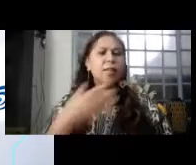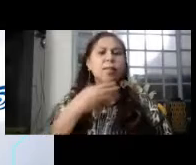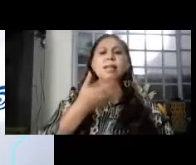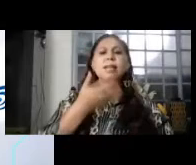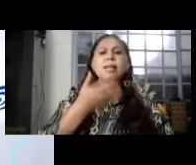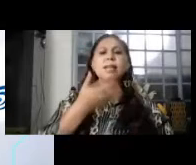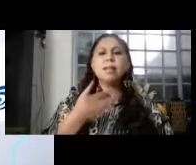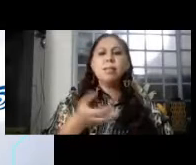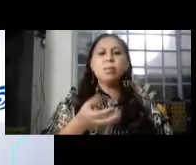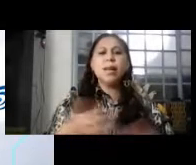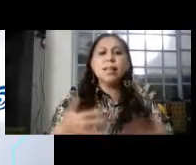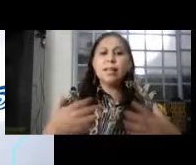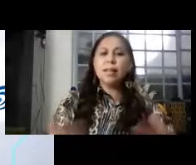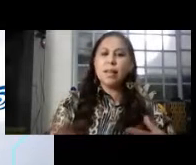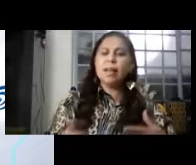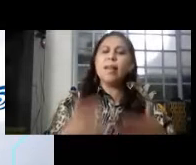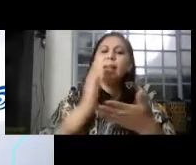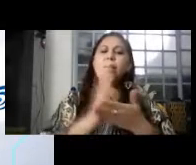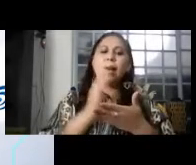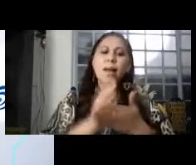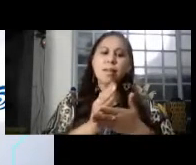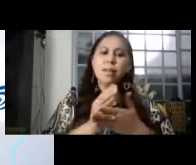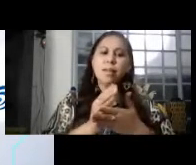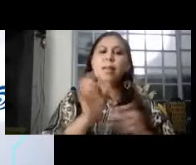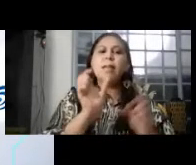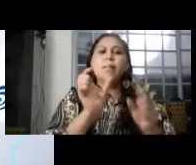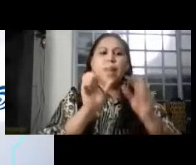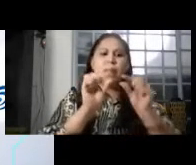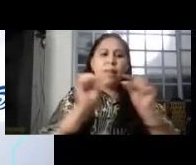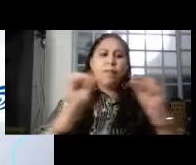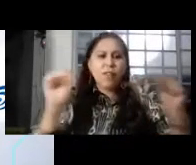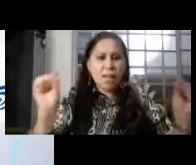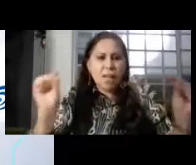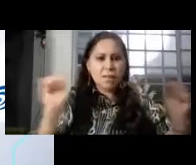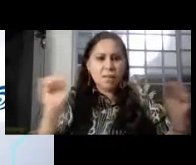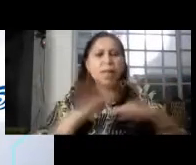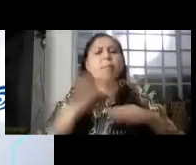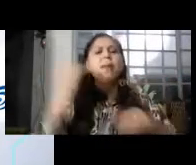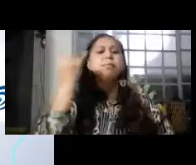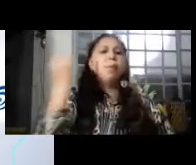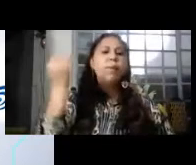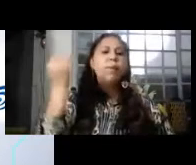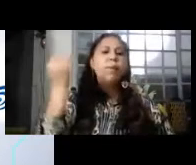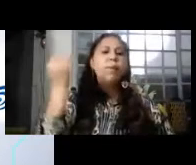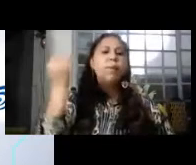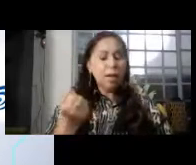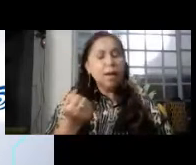na minha entonação, eu dou a entender que aquela parte da frase é a mais